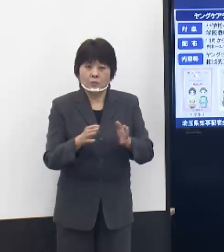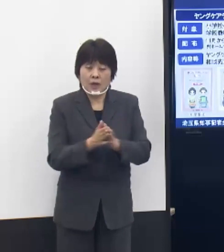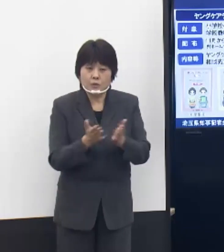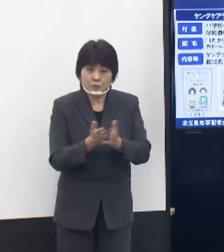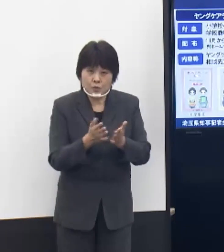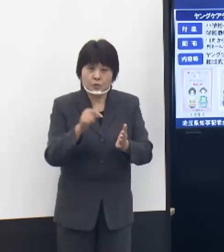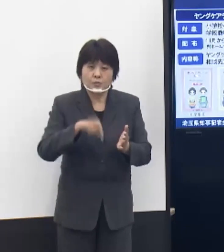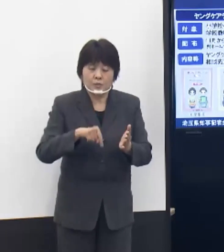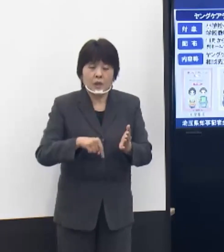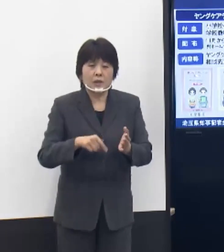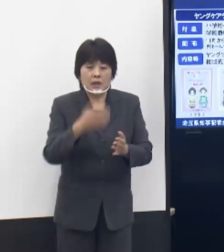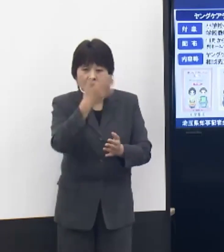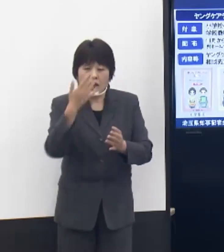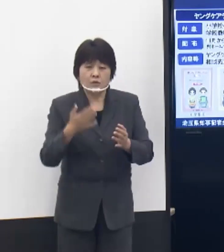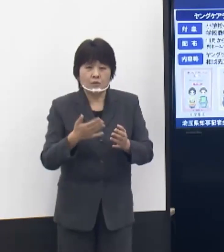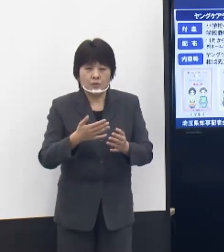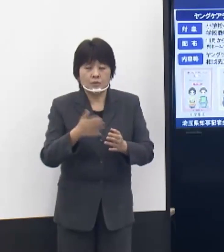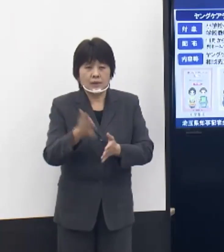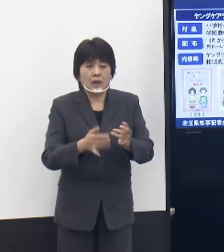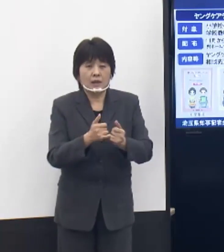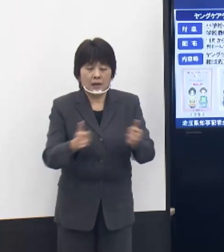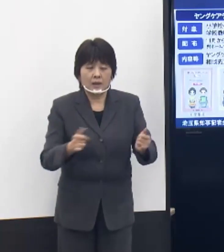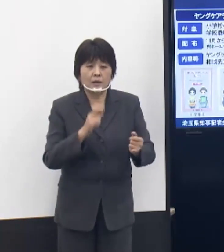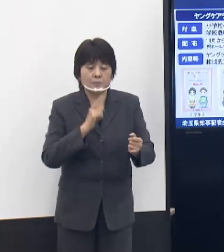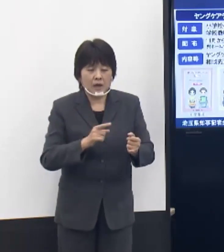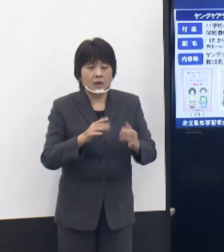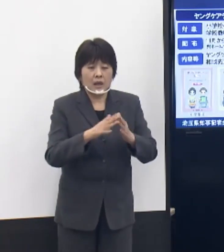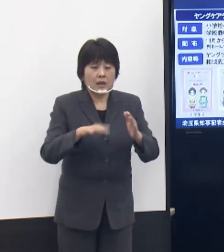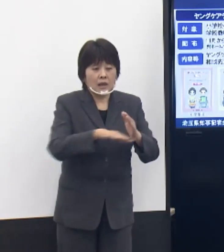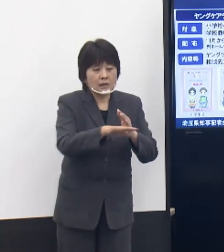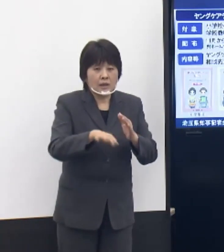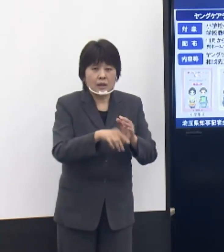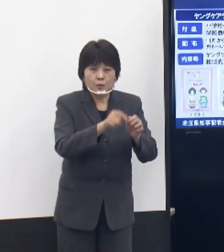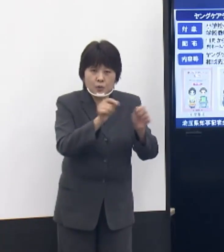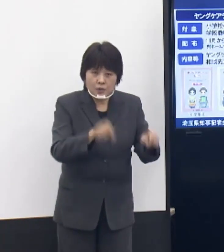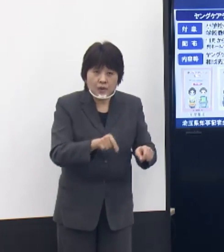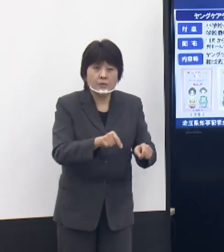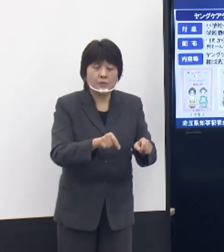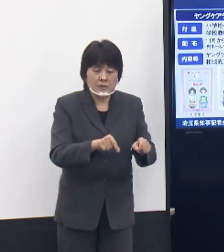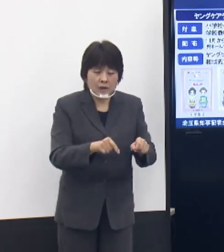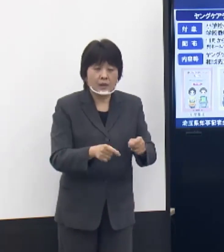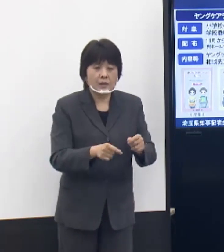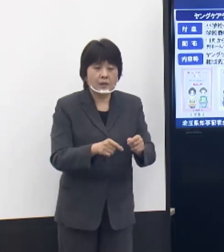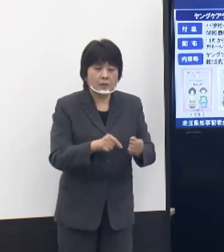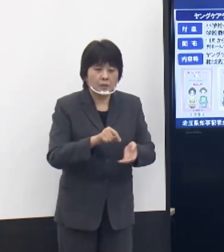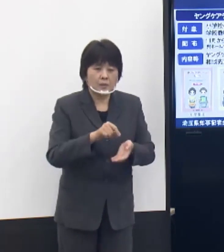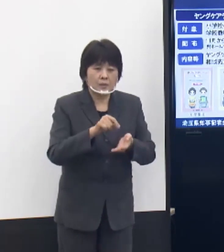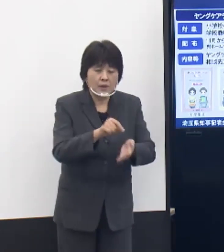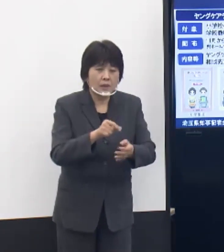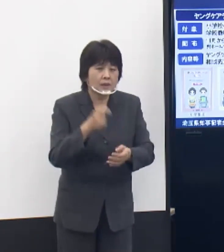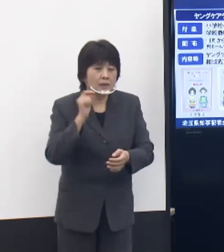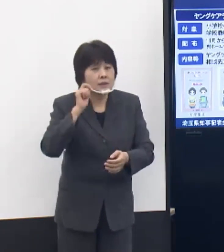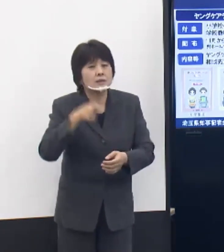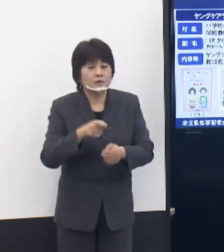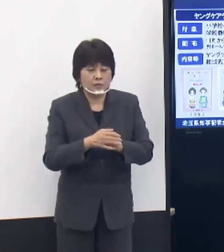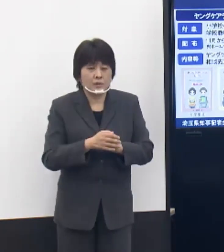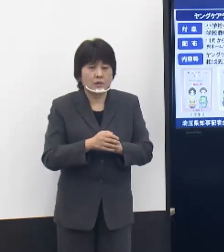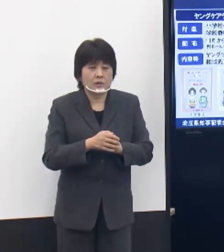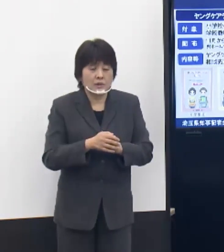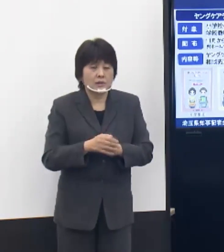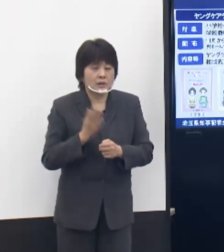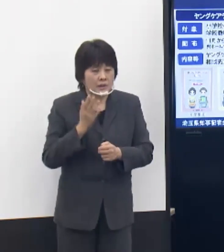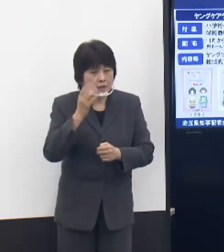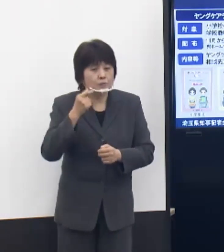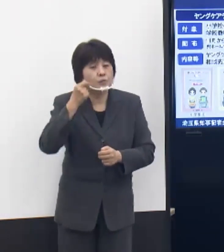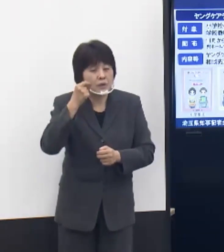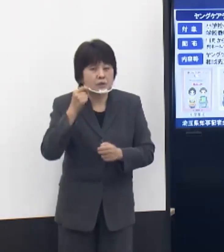ども、ヤングケアラーは家庭内の問題として表に出しにくいデリケートな問題を抱えてい